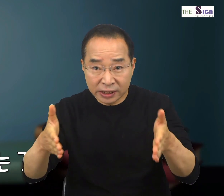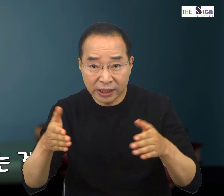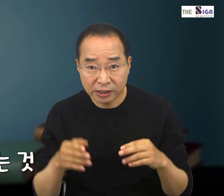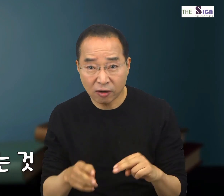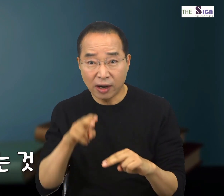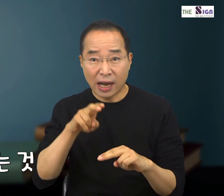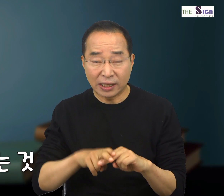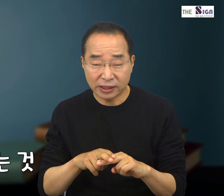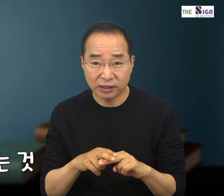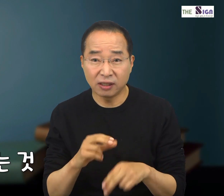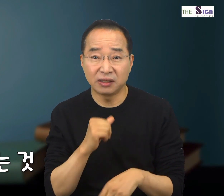길에서 앉아서